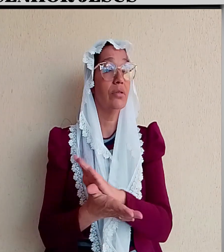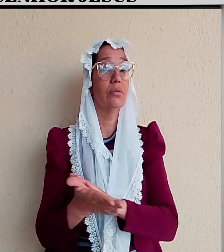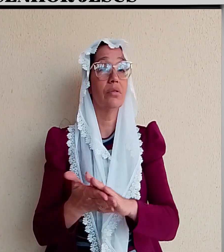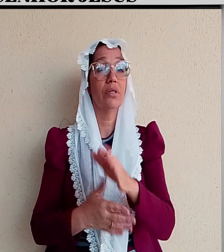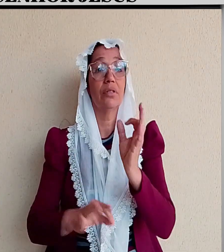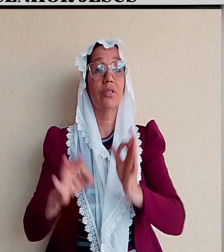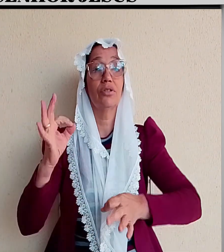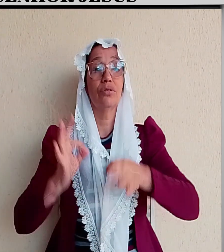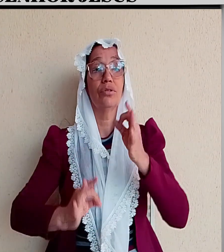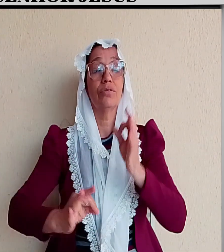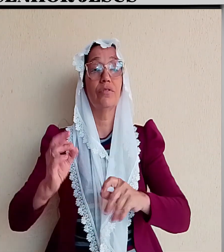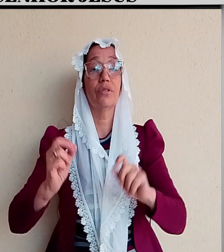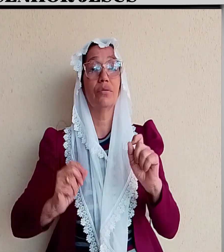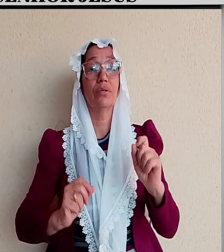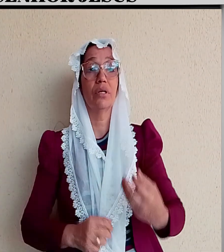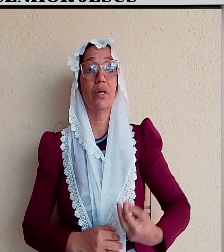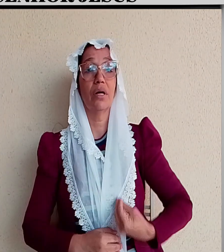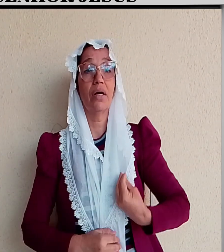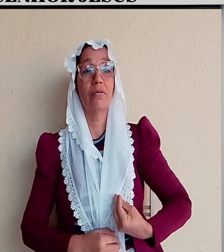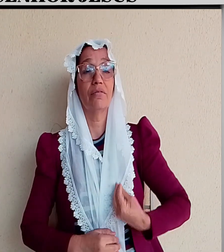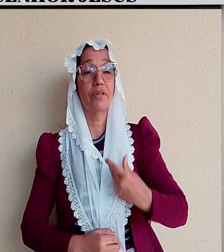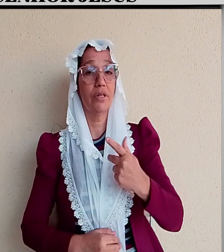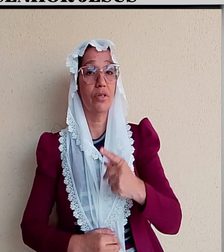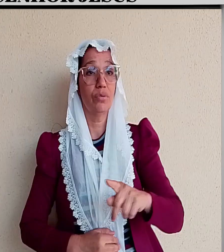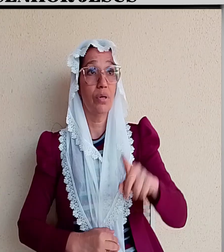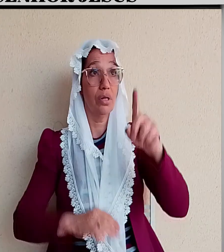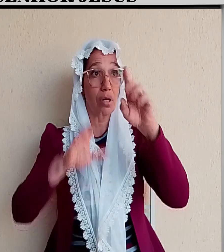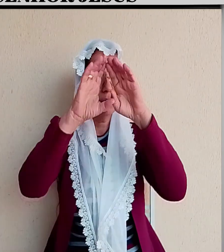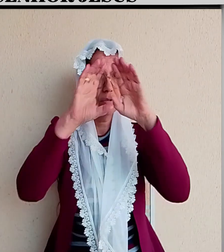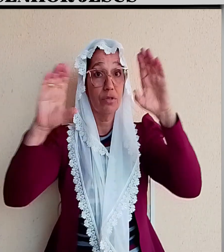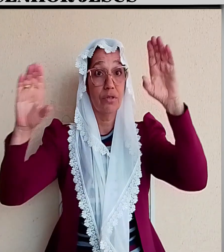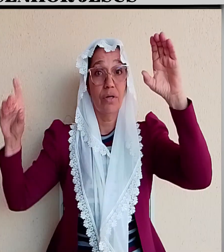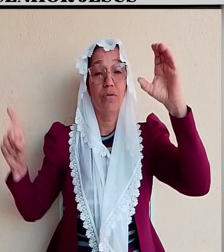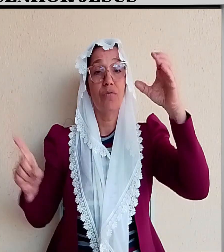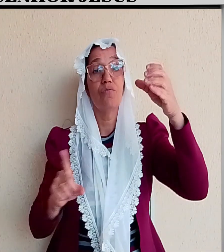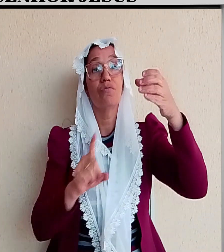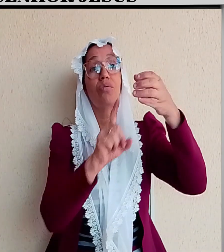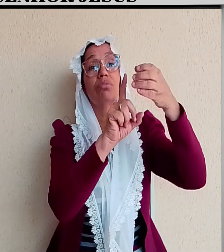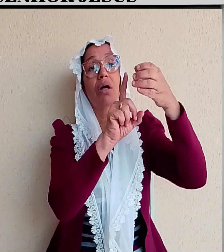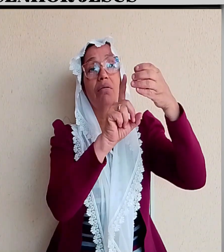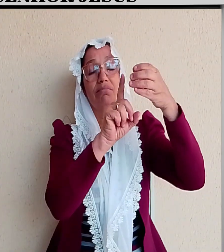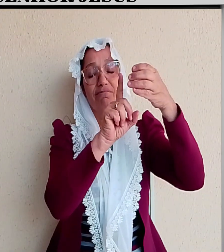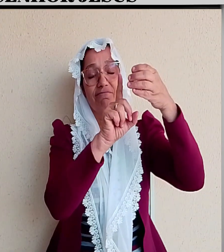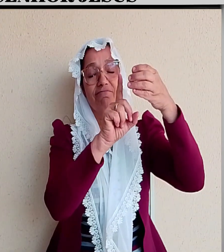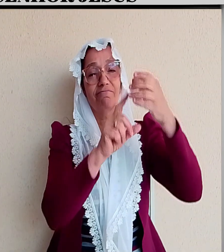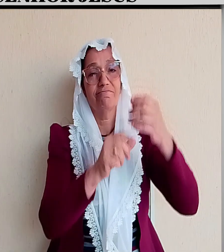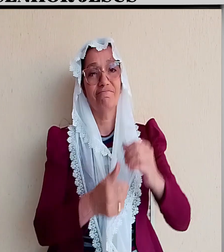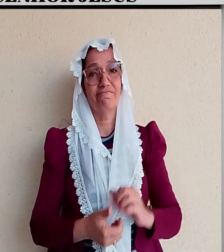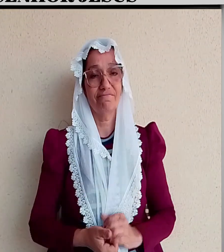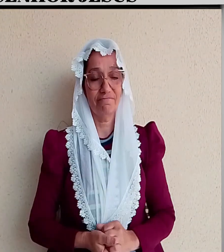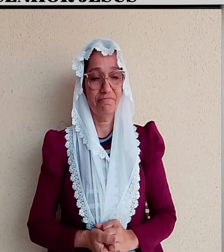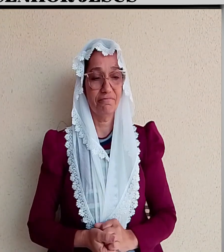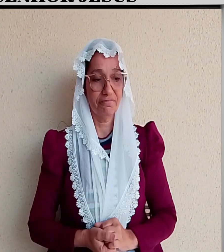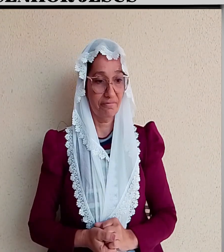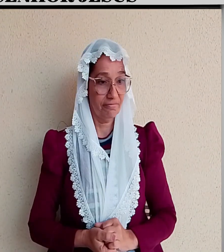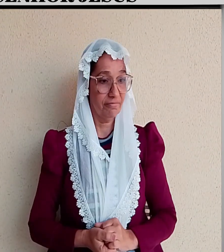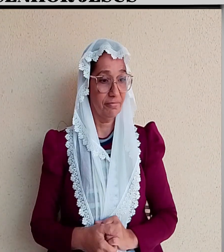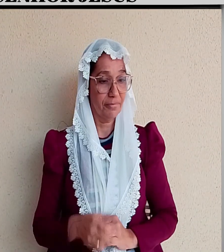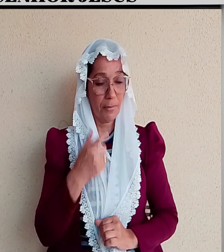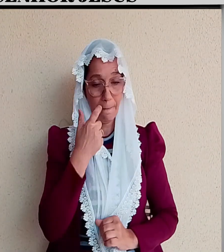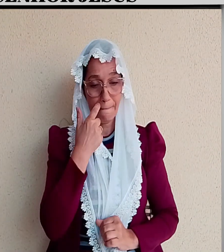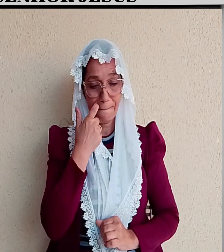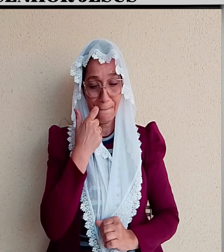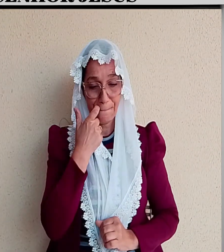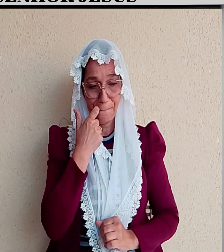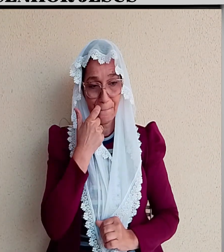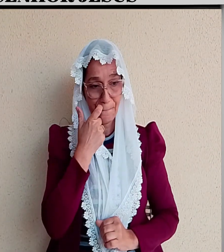para trás. O teu caminho é para o alto, é para cima. Glória a Jesus. Deixa o Judas voltar. Glória